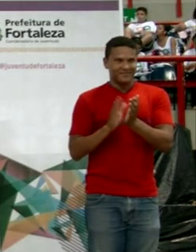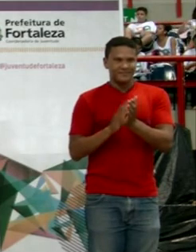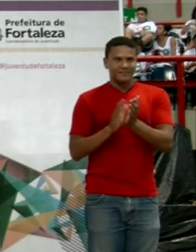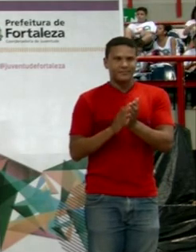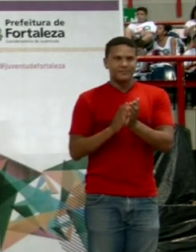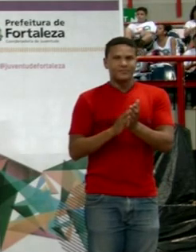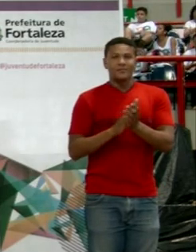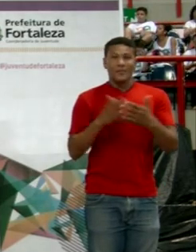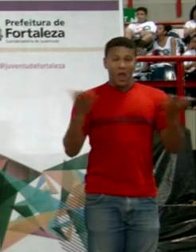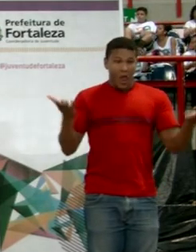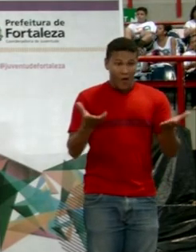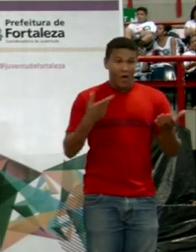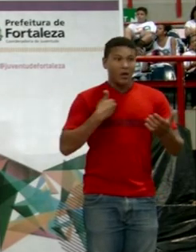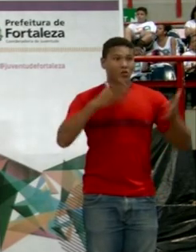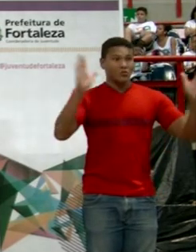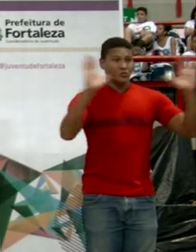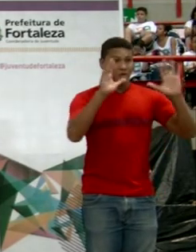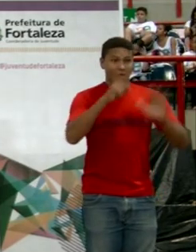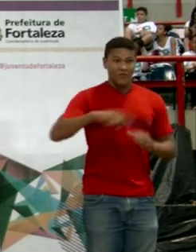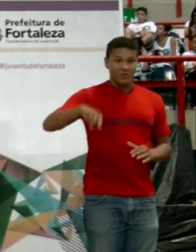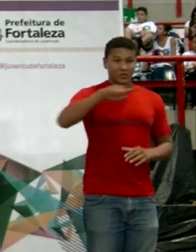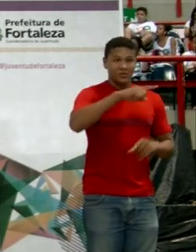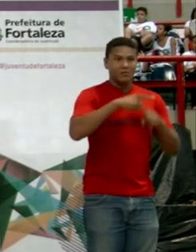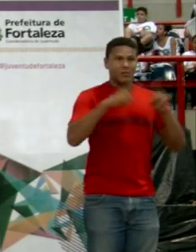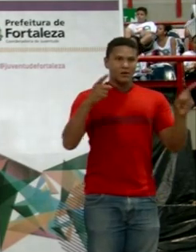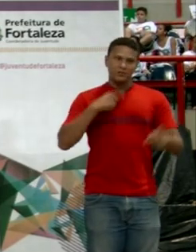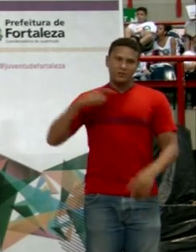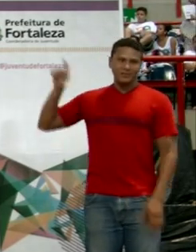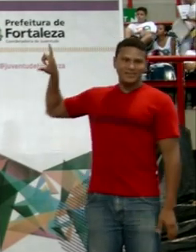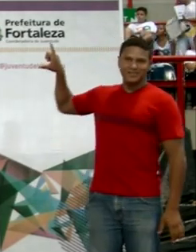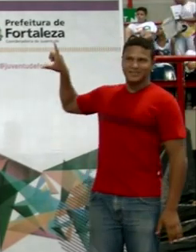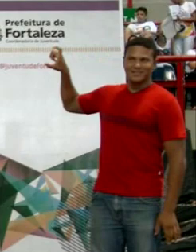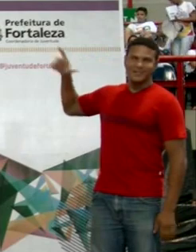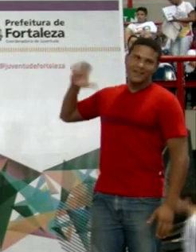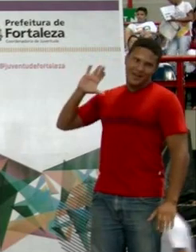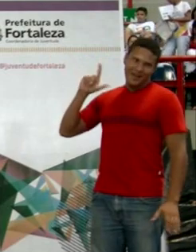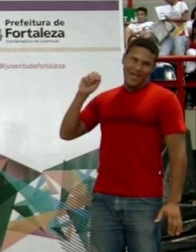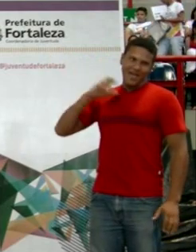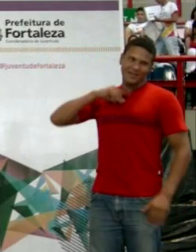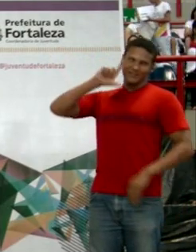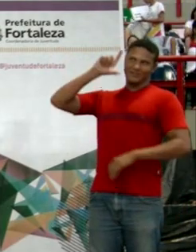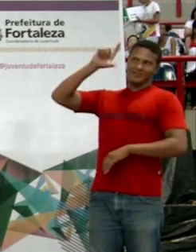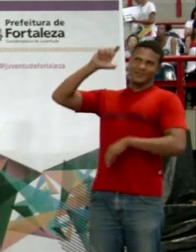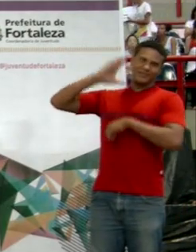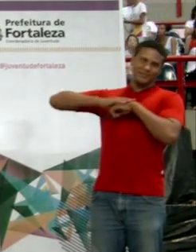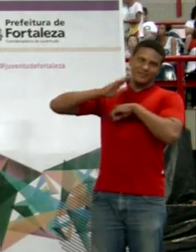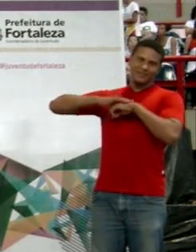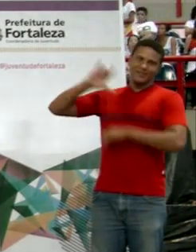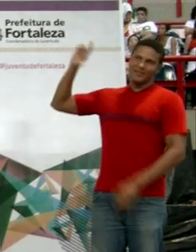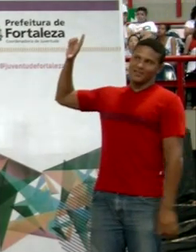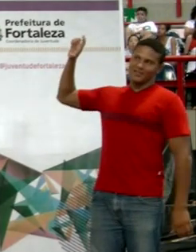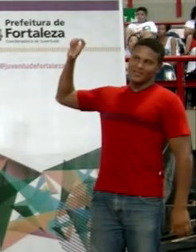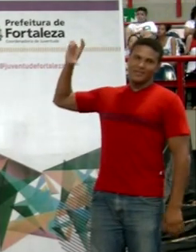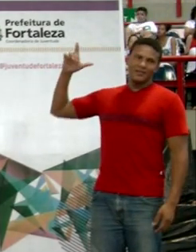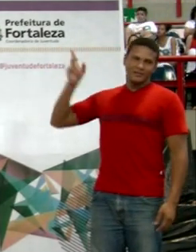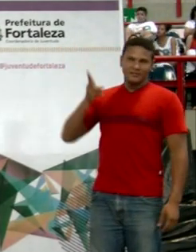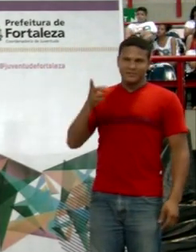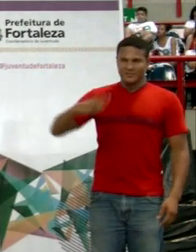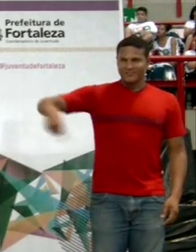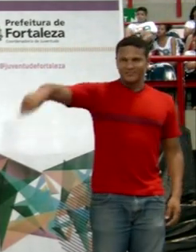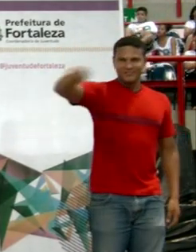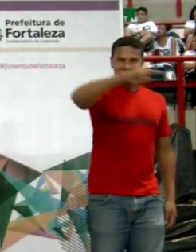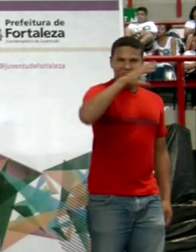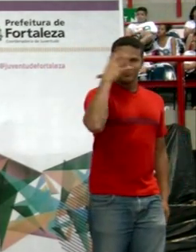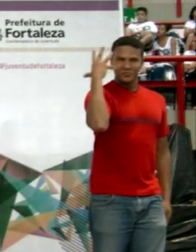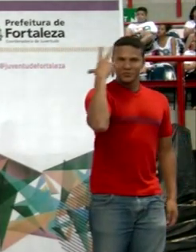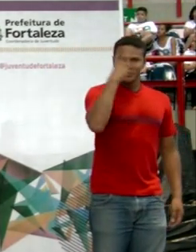eu vou me despedir de vocês, mas eu vou tirar uma selfie minha aqui, né, evidentemente, né? Mostrando vocês assim, vocês ficam todo mundo bonito aí,